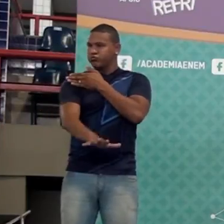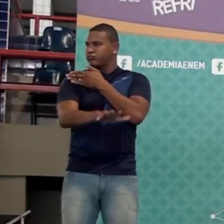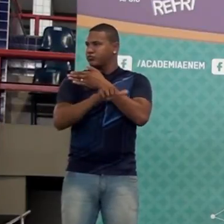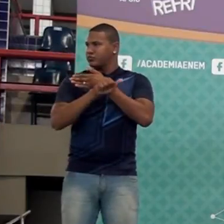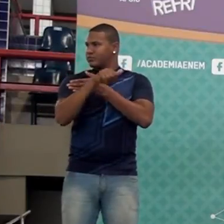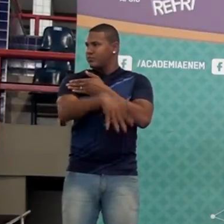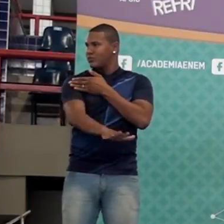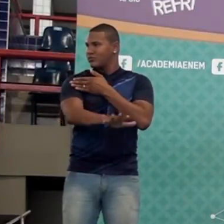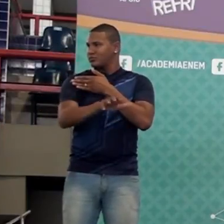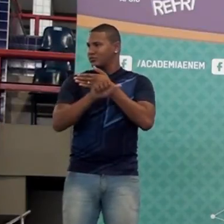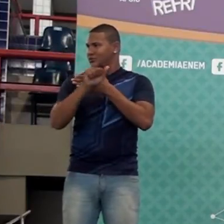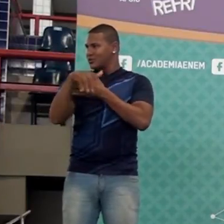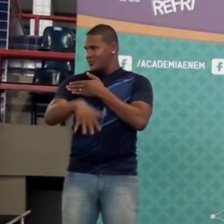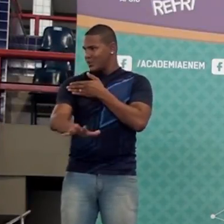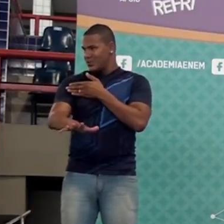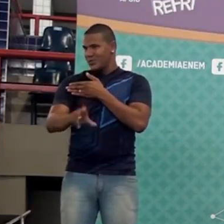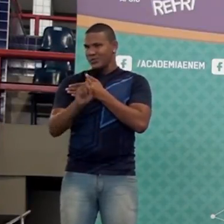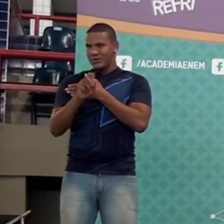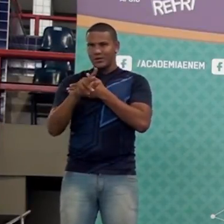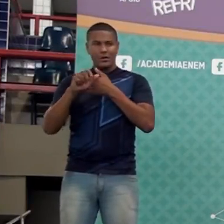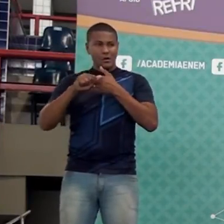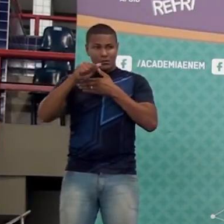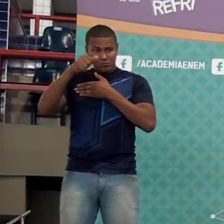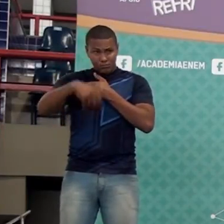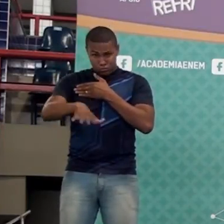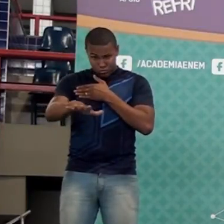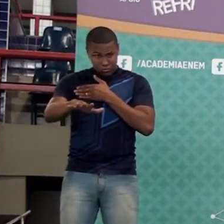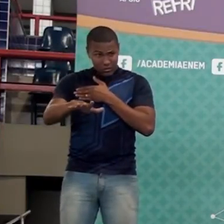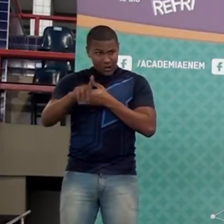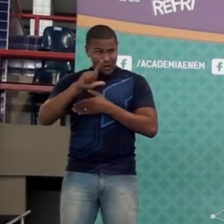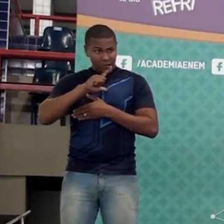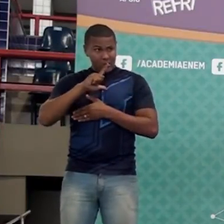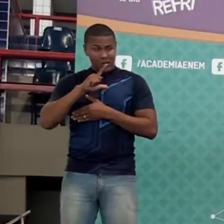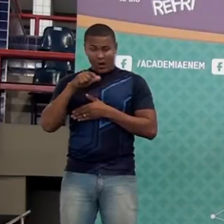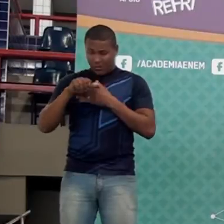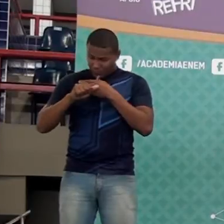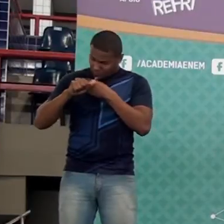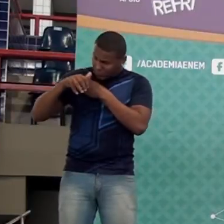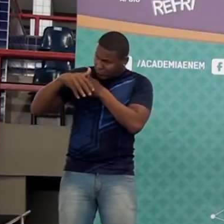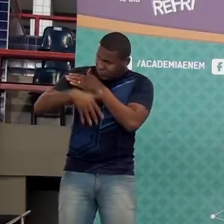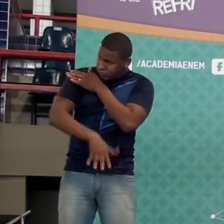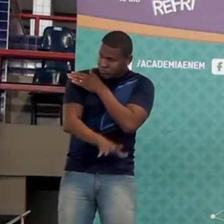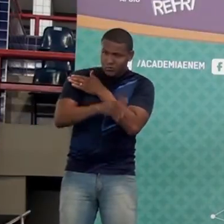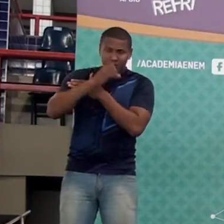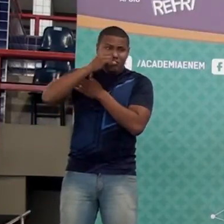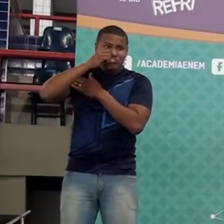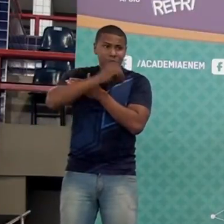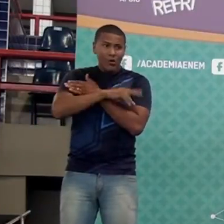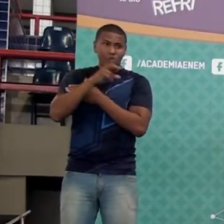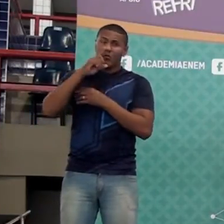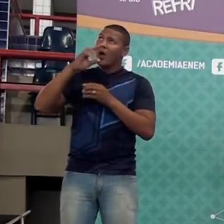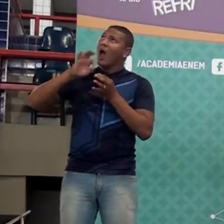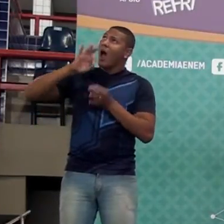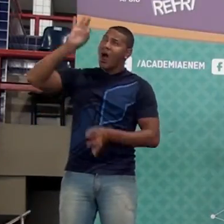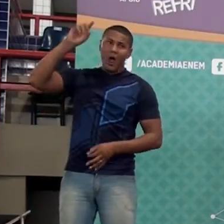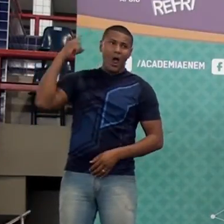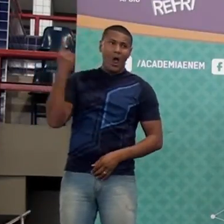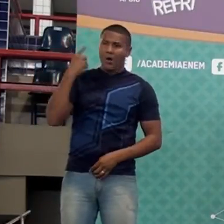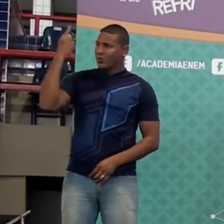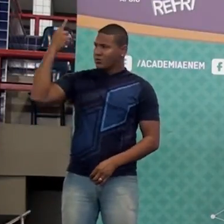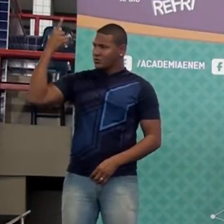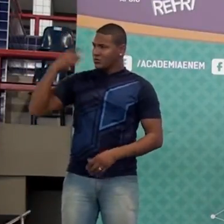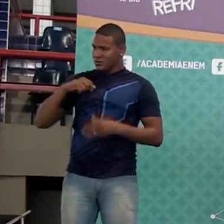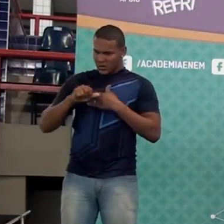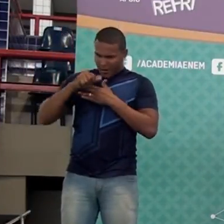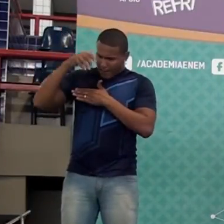está represada. Quando a água começa a cair, você está transformando energia potencial em energia cinética. Lá